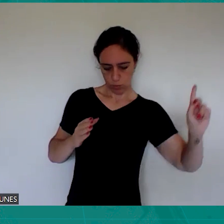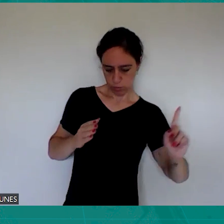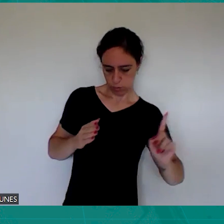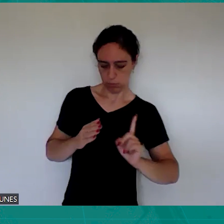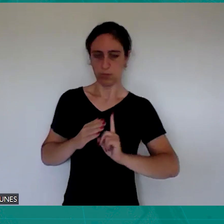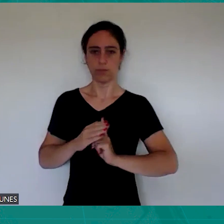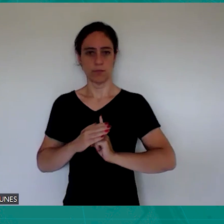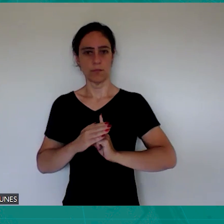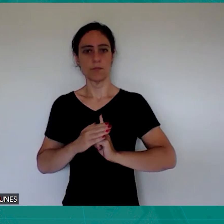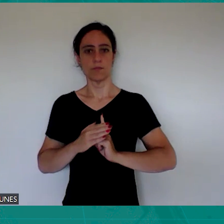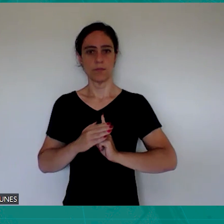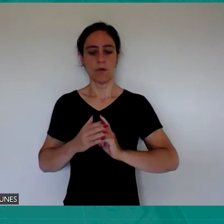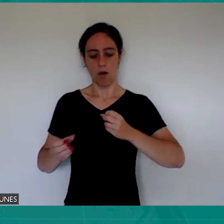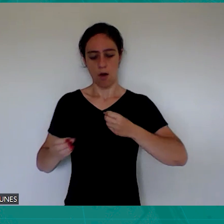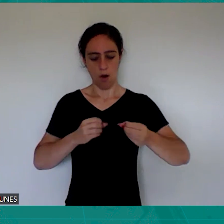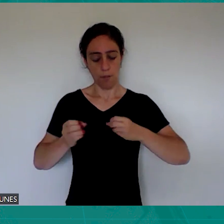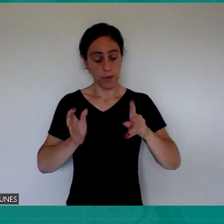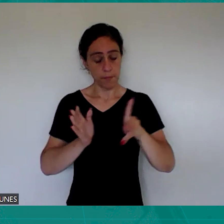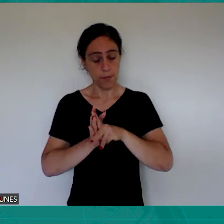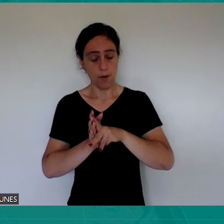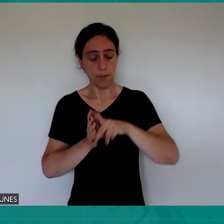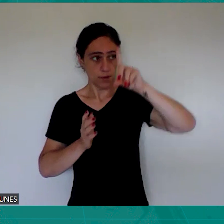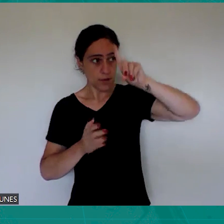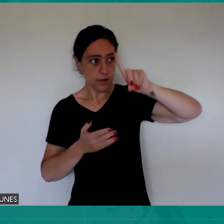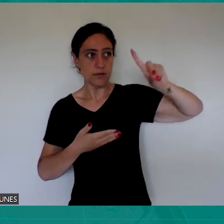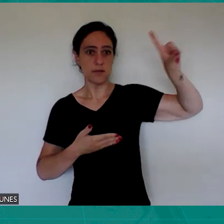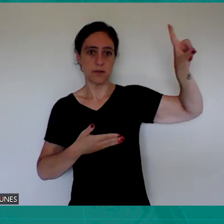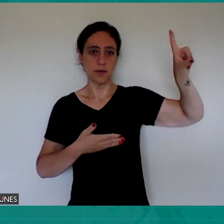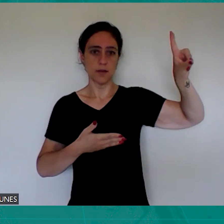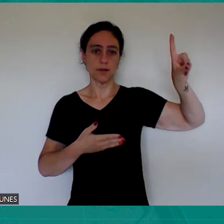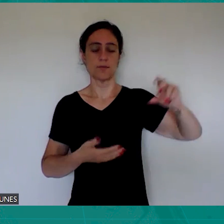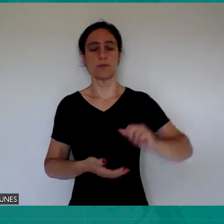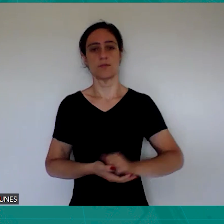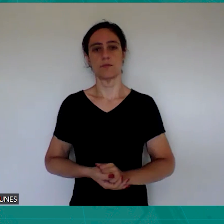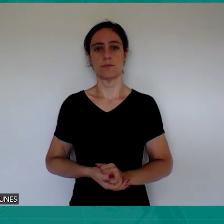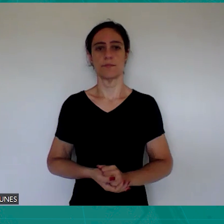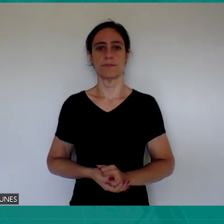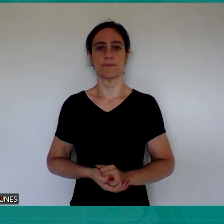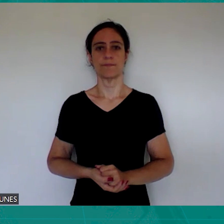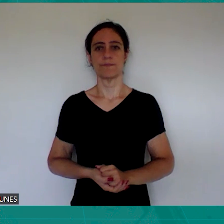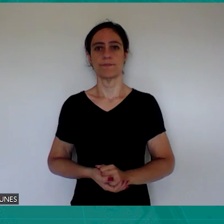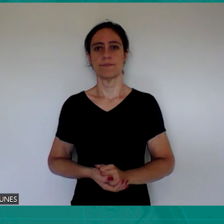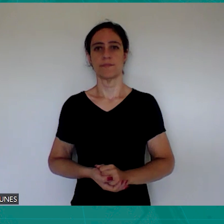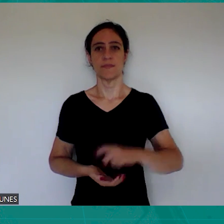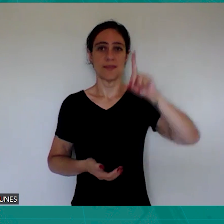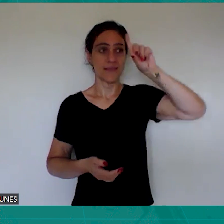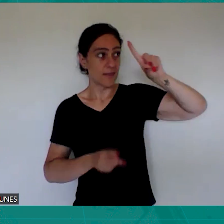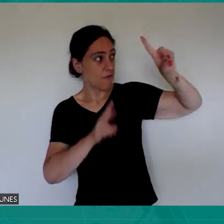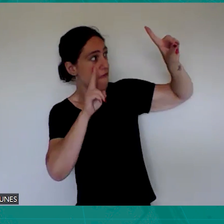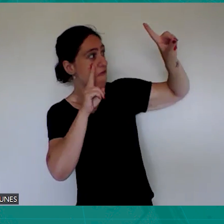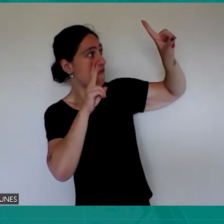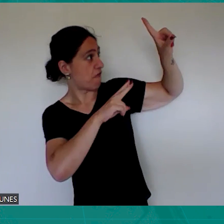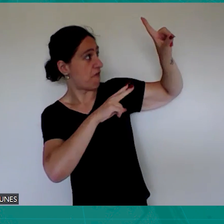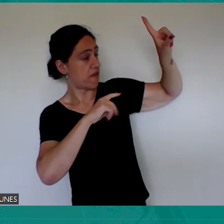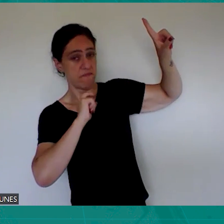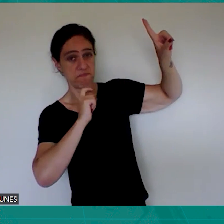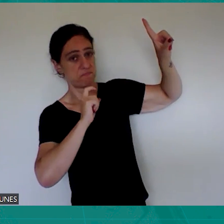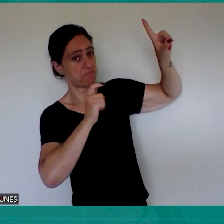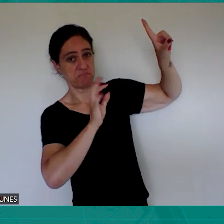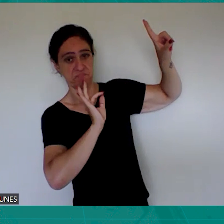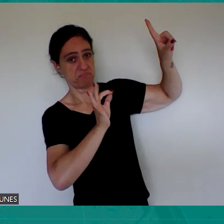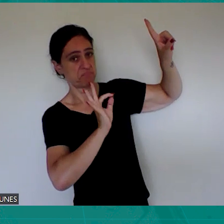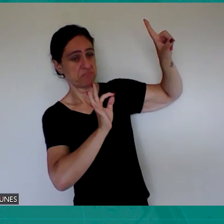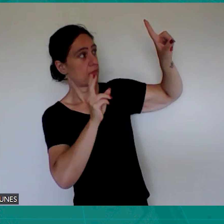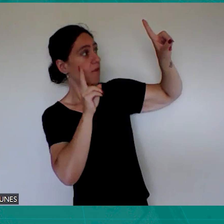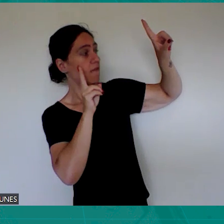pelas obras que eu faço. Irmão, ninguém jamais viu a Deus. Ninguém jamais viu a Deus. João capítulo